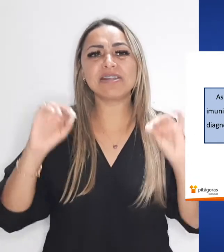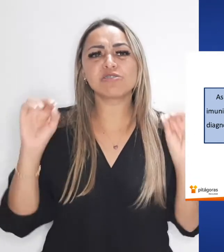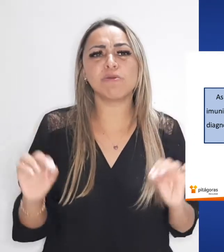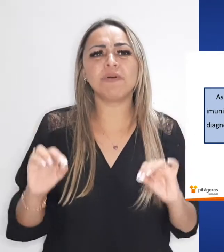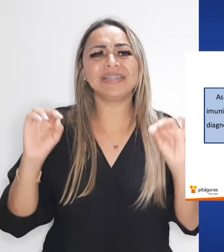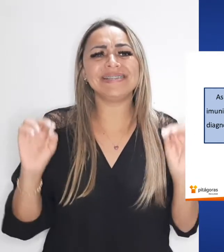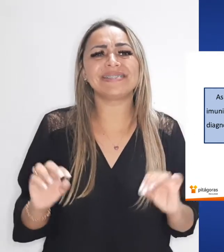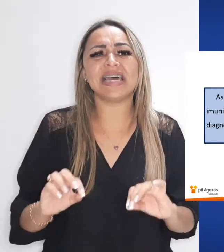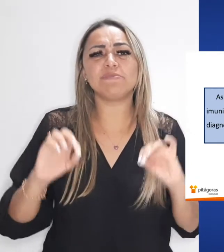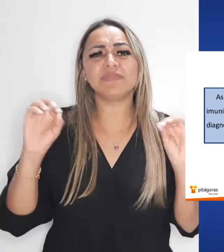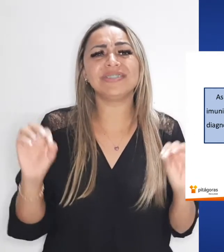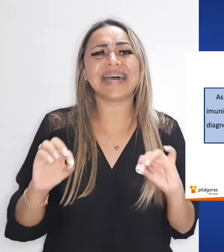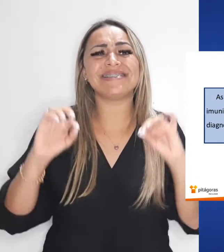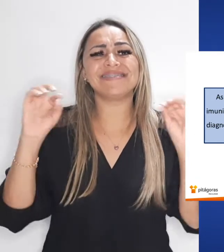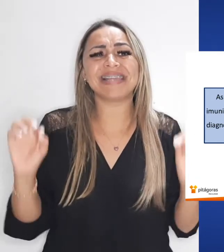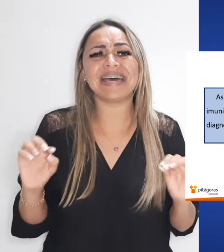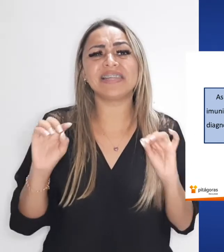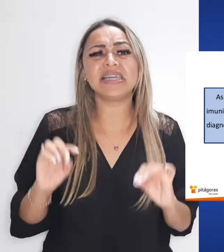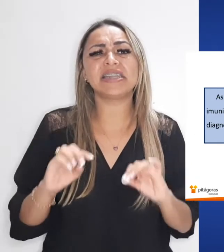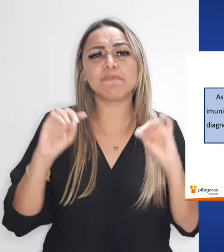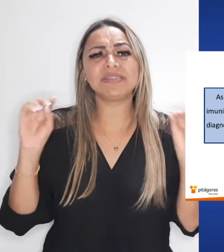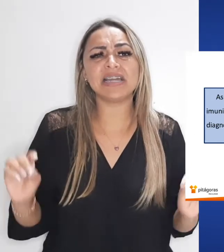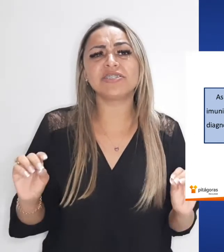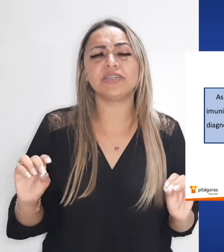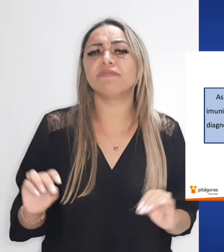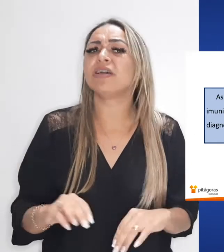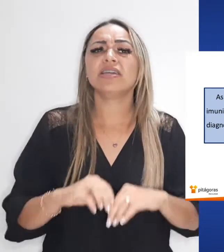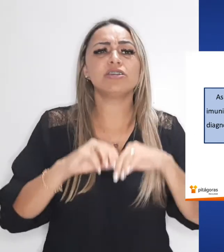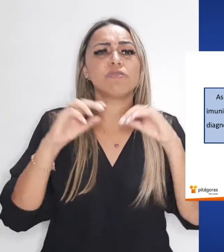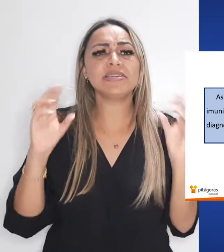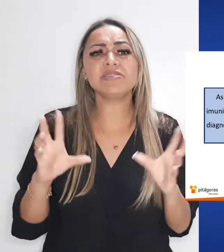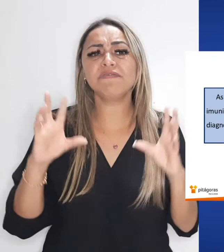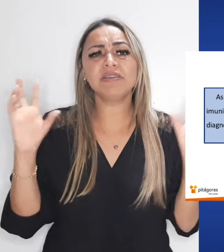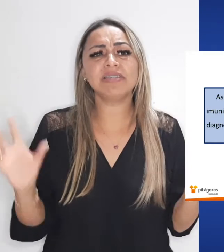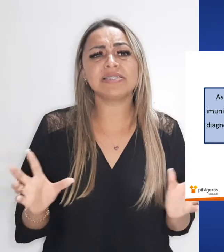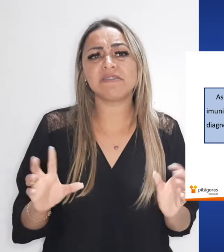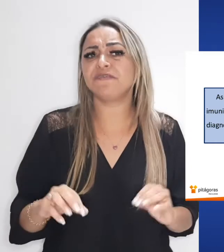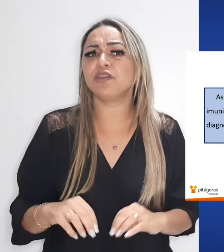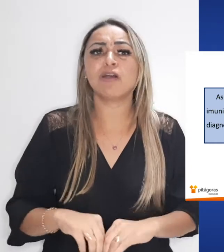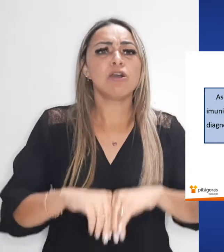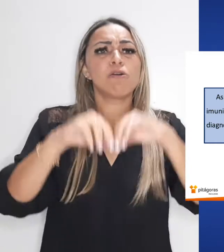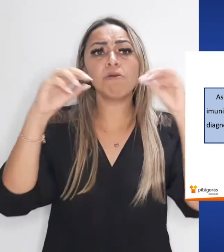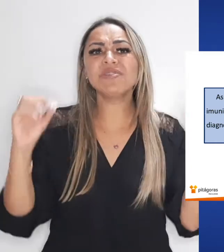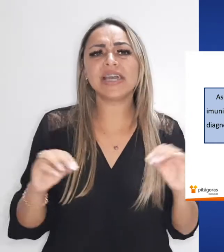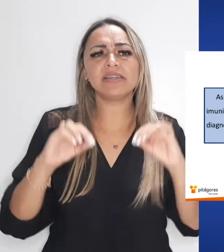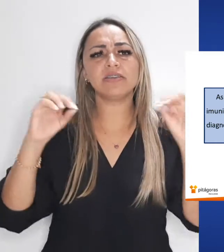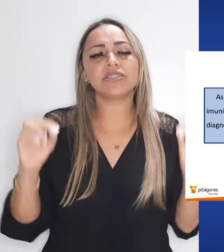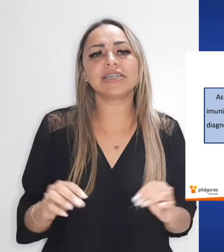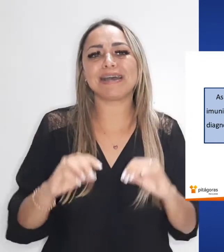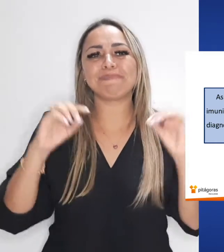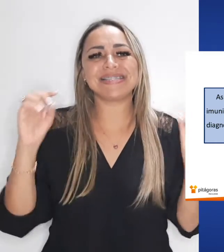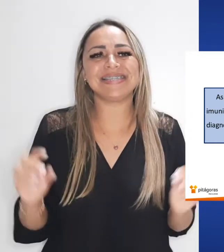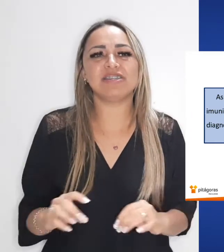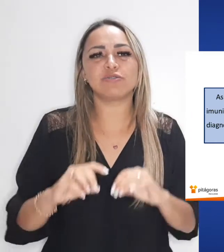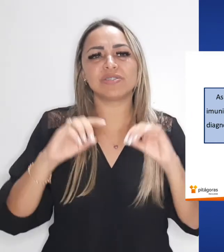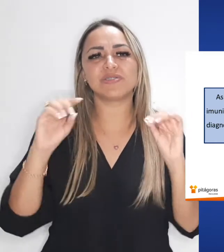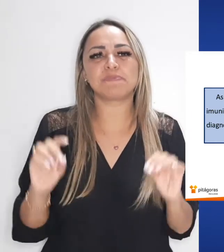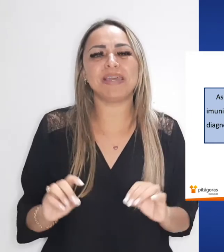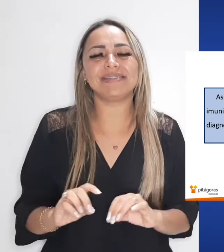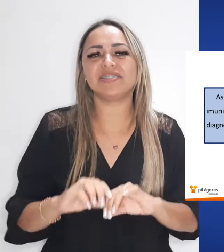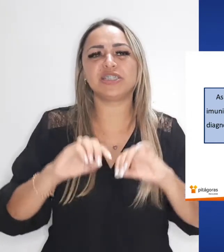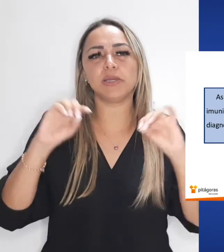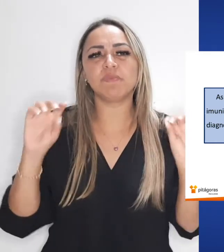afetam vários componentes da imunidade inata e adaptativa, e com isso vem o desafio: como diagnosticar paciente